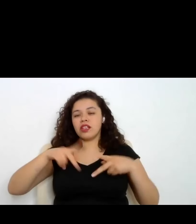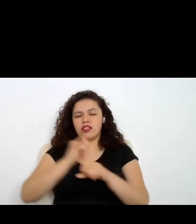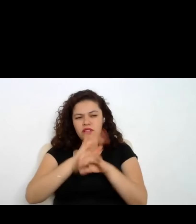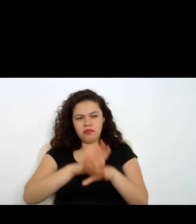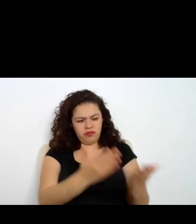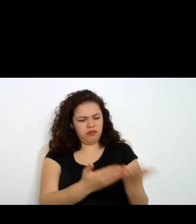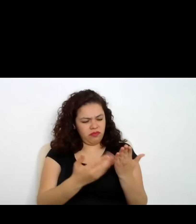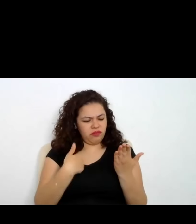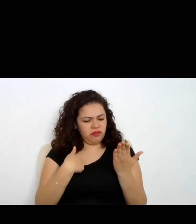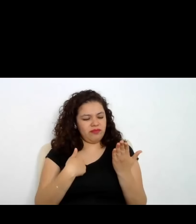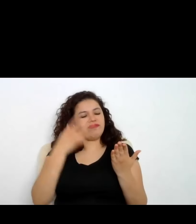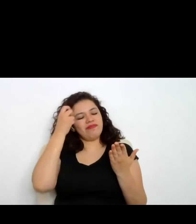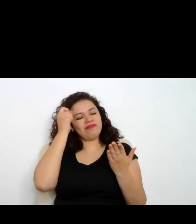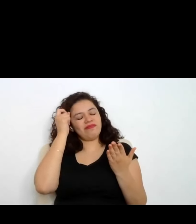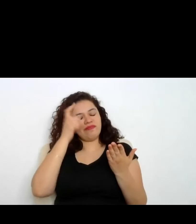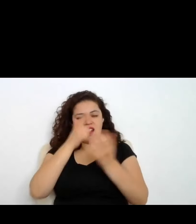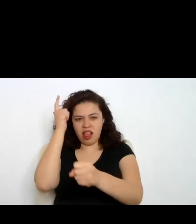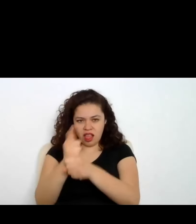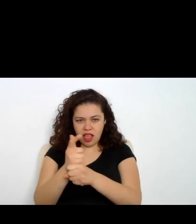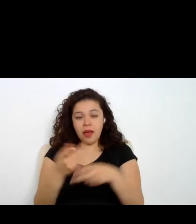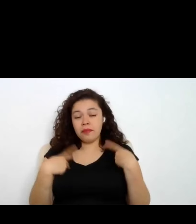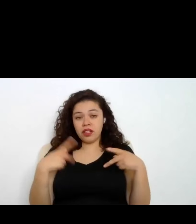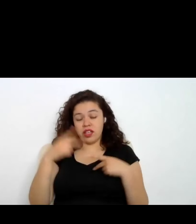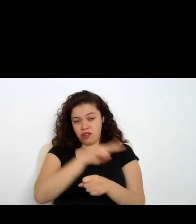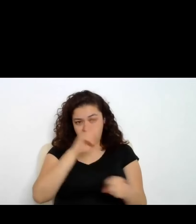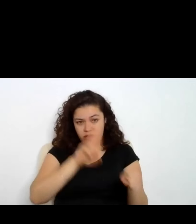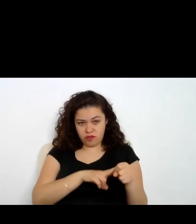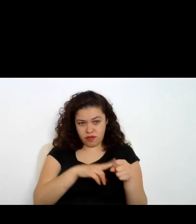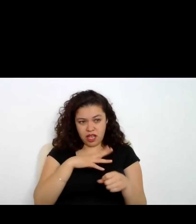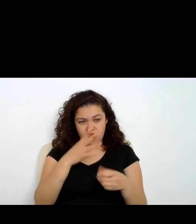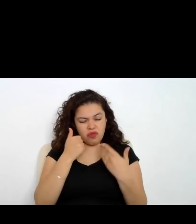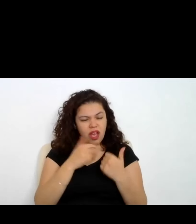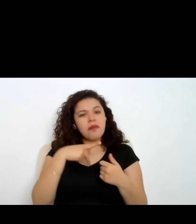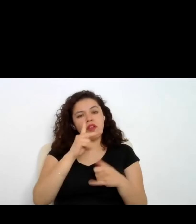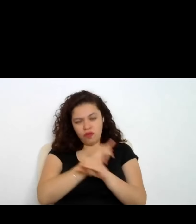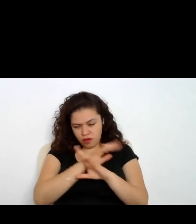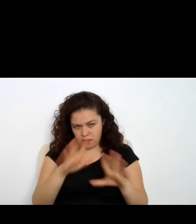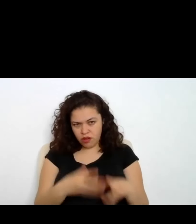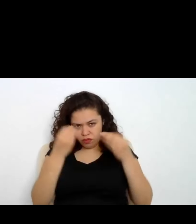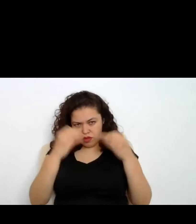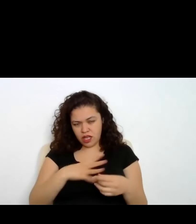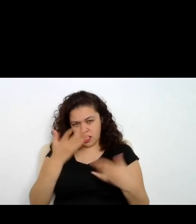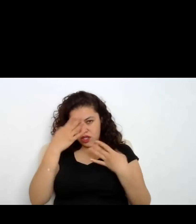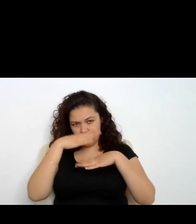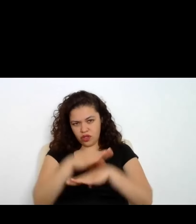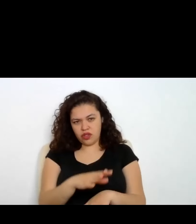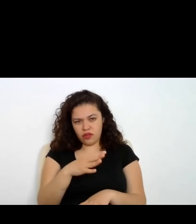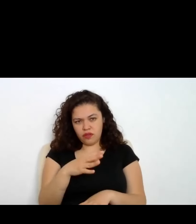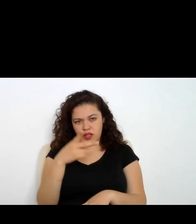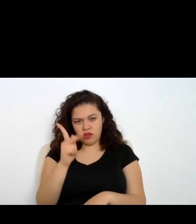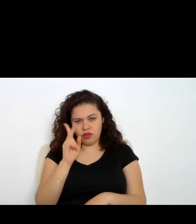de que yo no tenga el nombre de una persona, pero que tenga muchos datos acerca de esa persona y eso lo haga